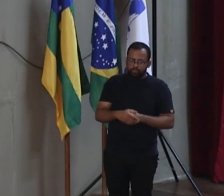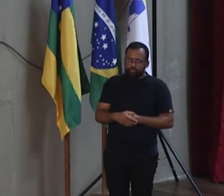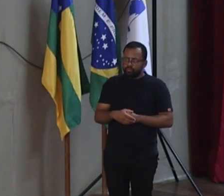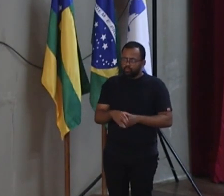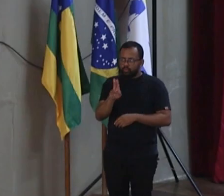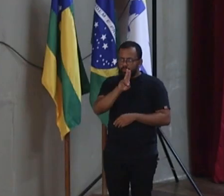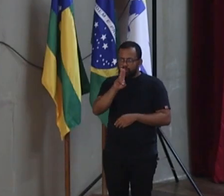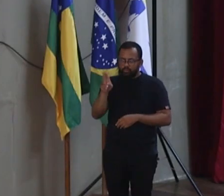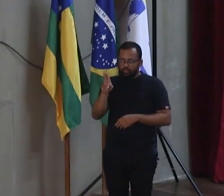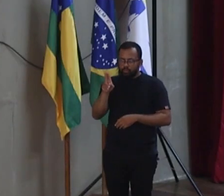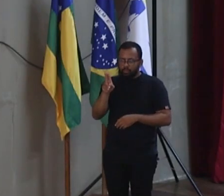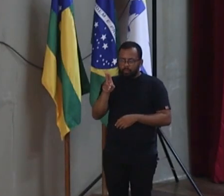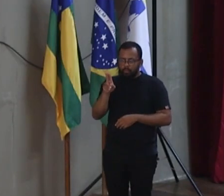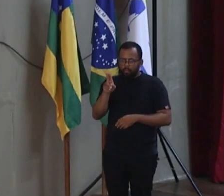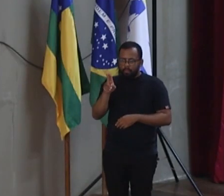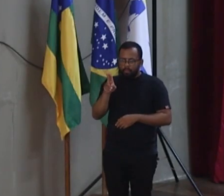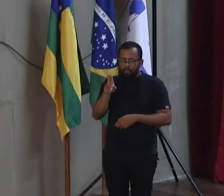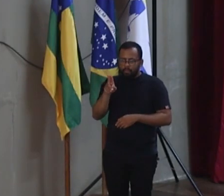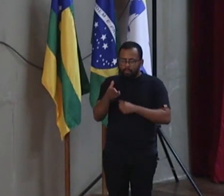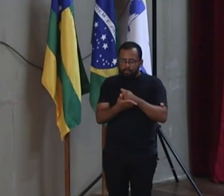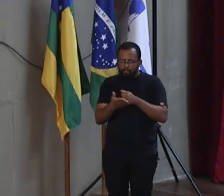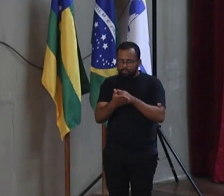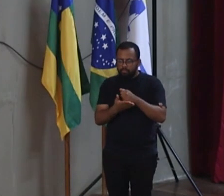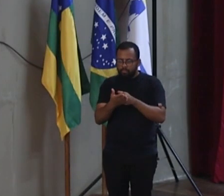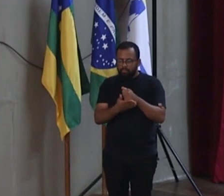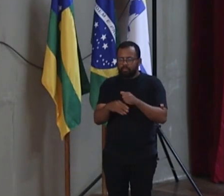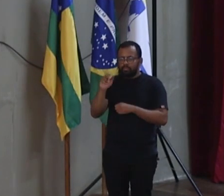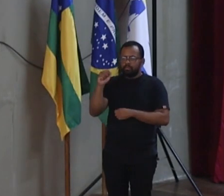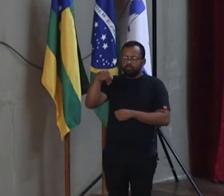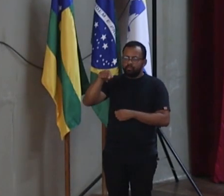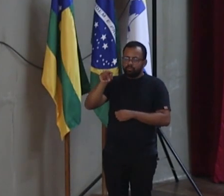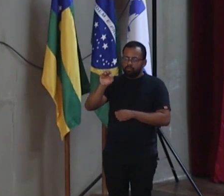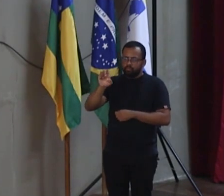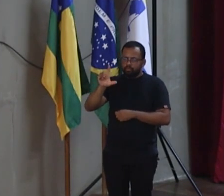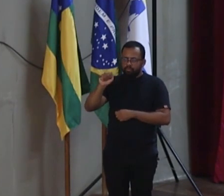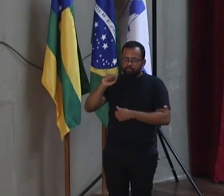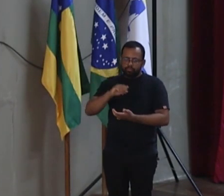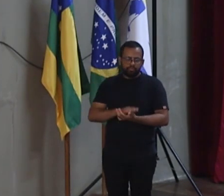O nome de base aí é o nome de Angela Kleiman.